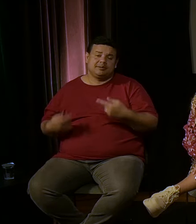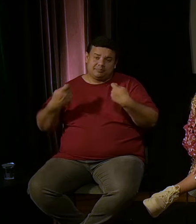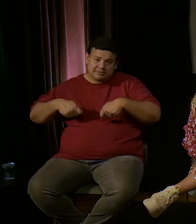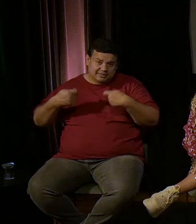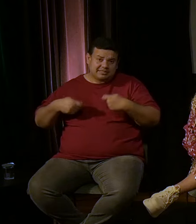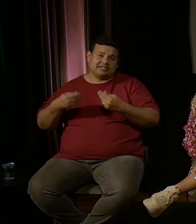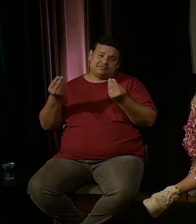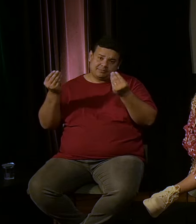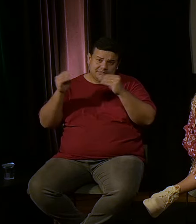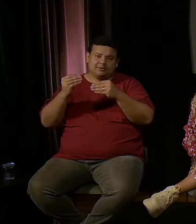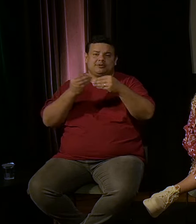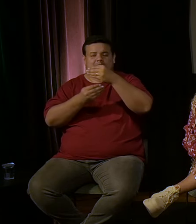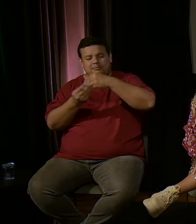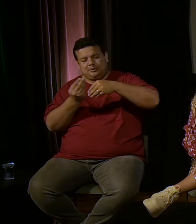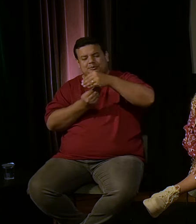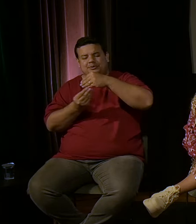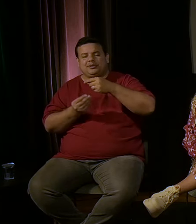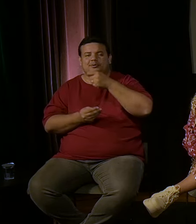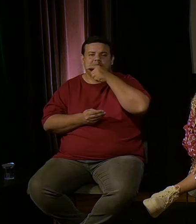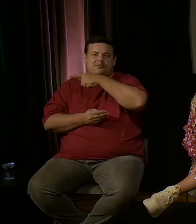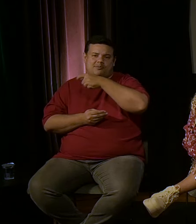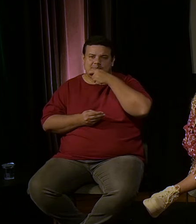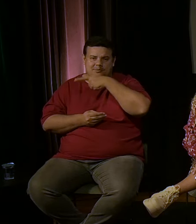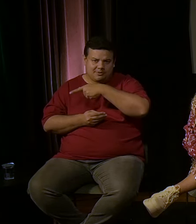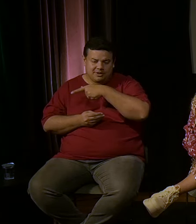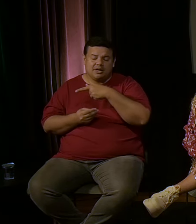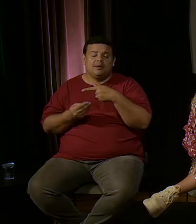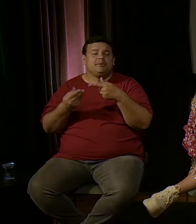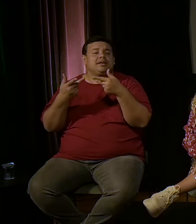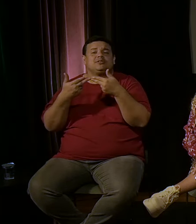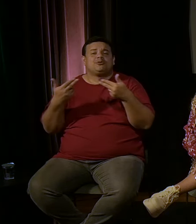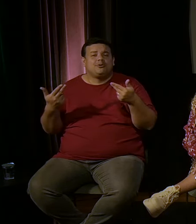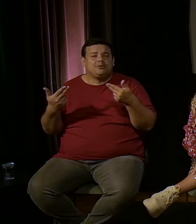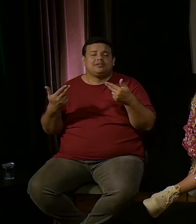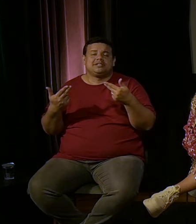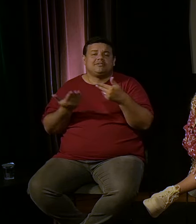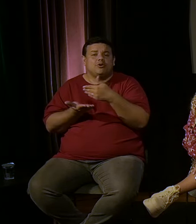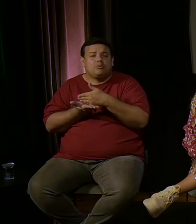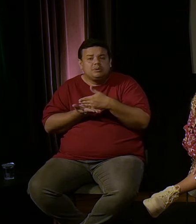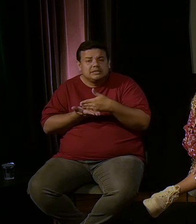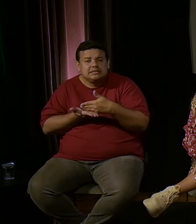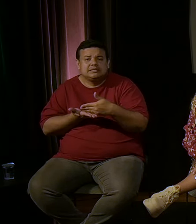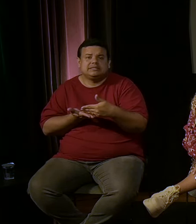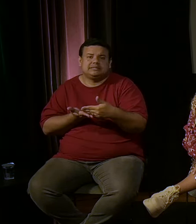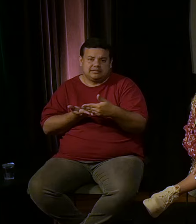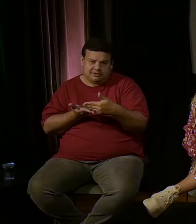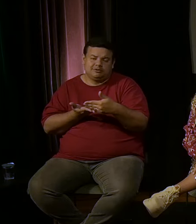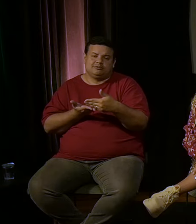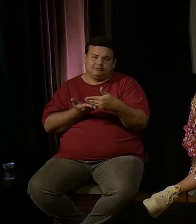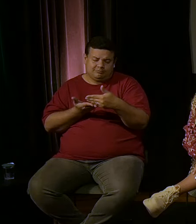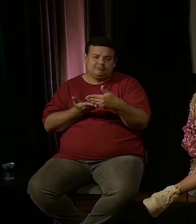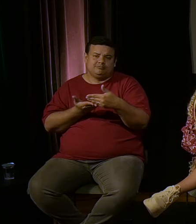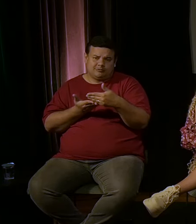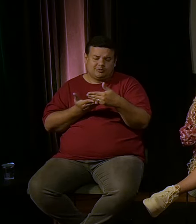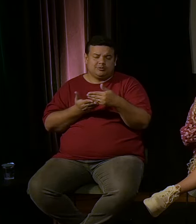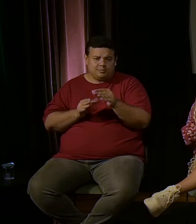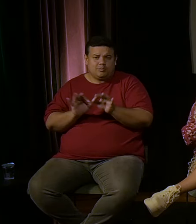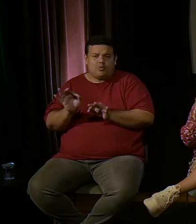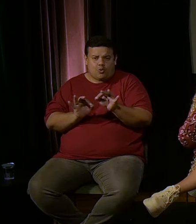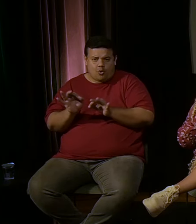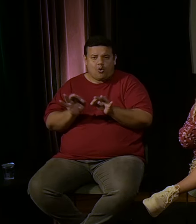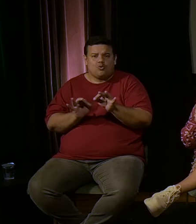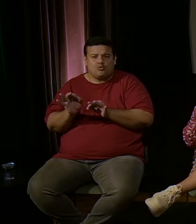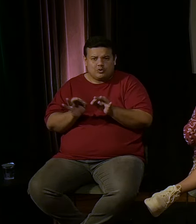humor, né? Essas coisas que estavam começando a ser... que estavam indo para essa produção